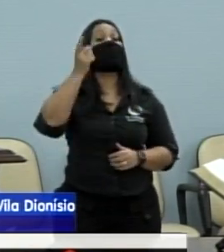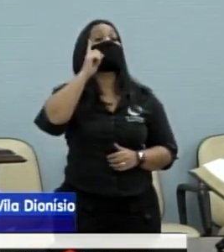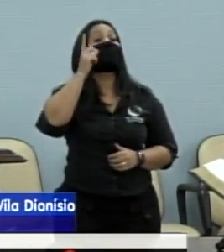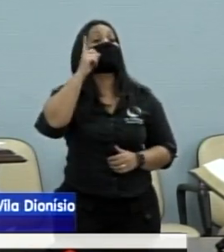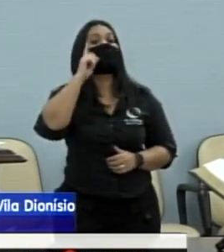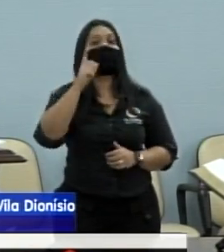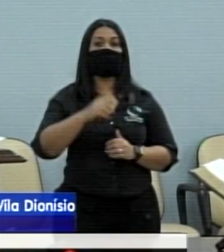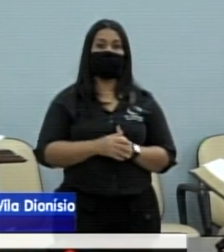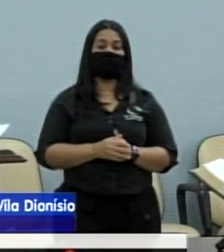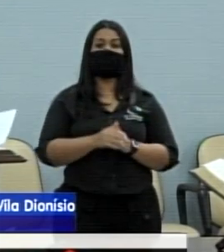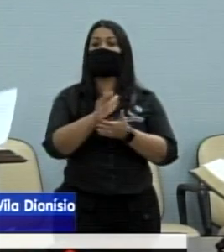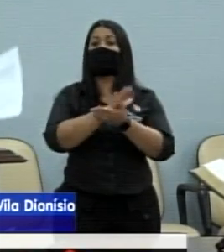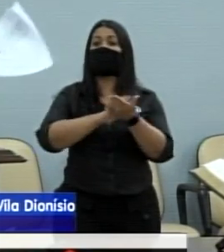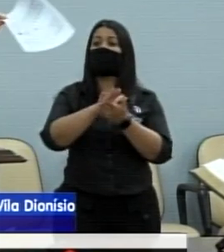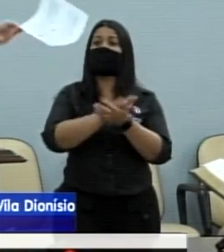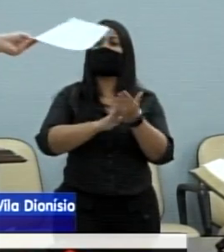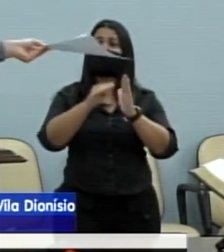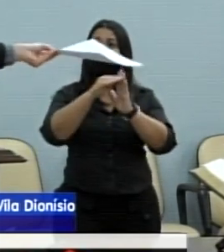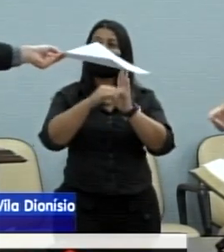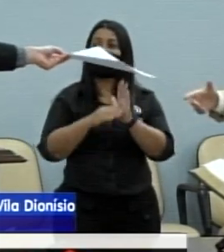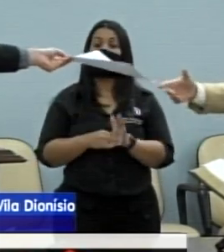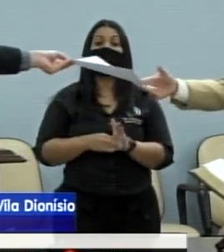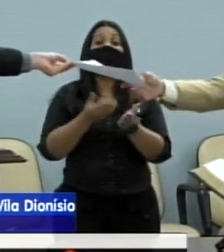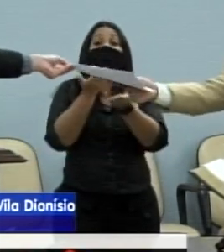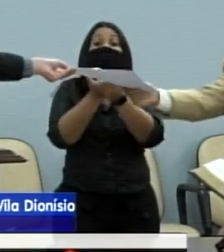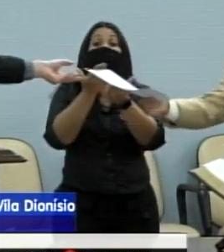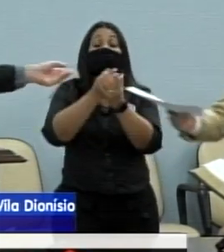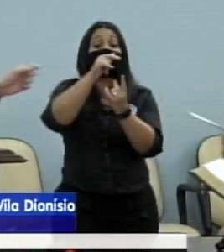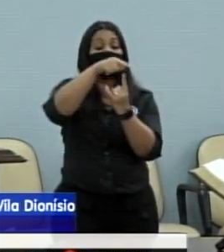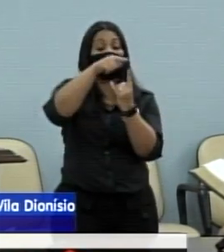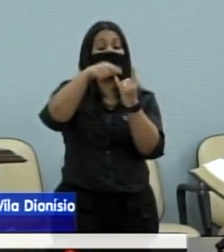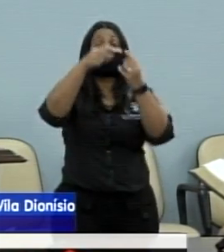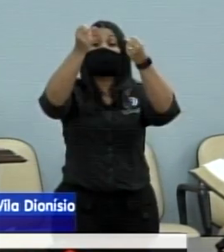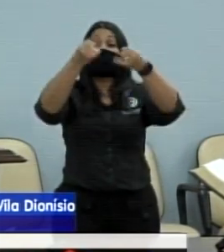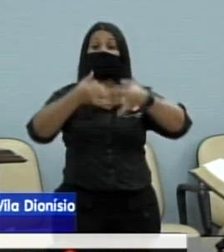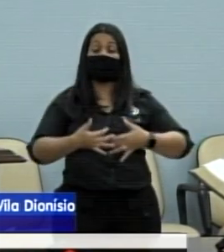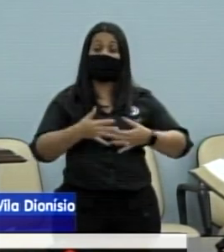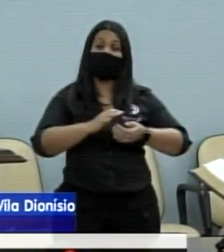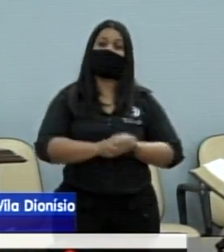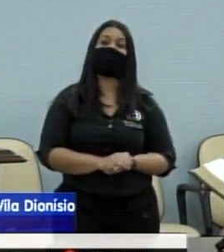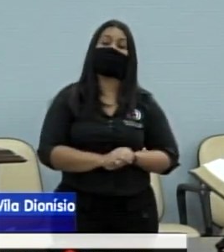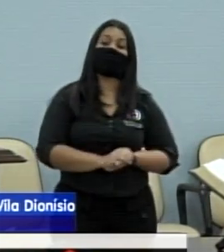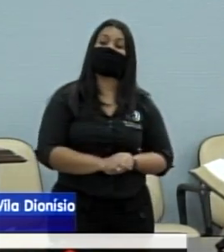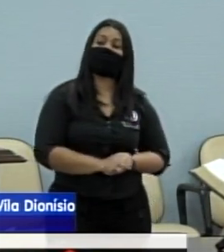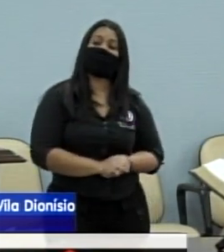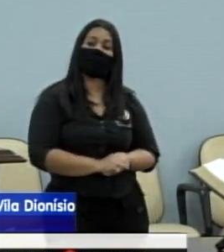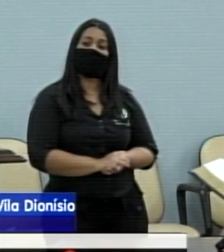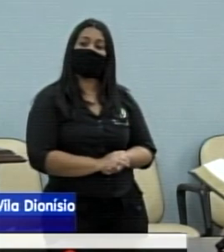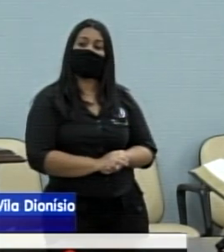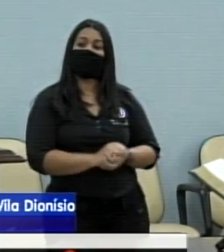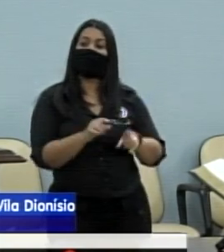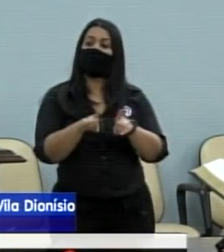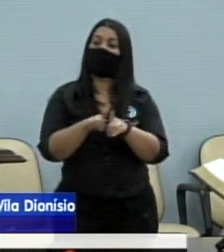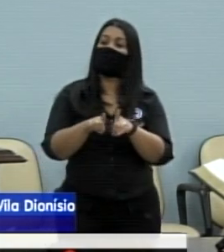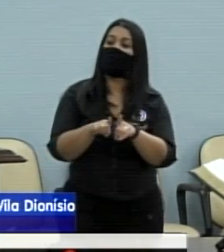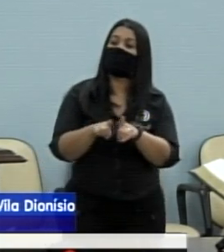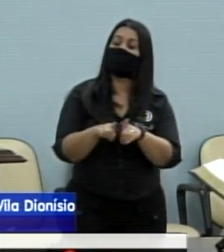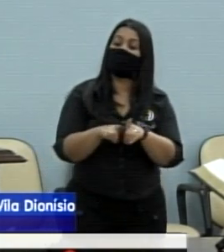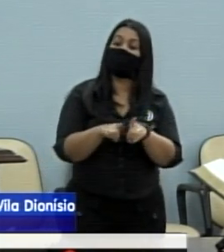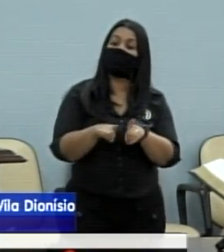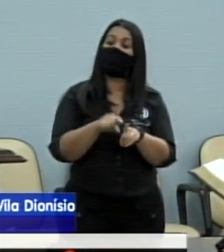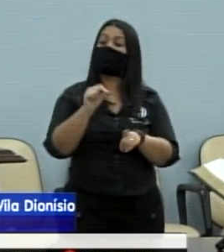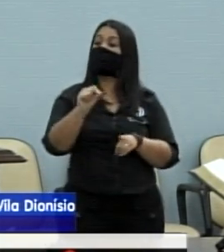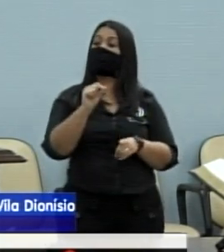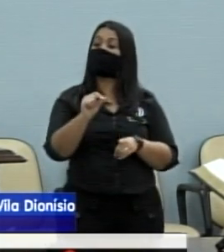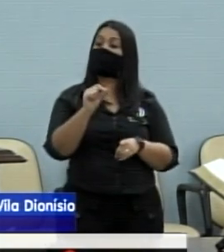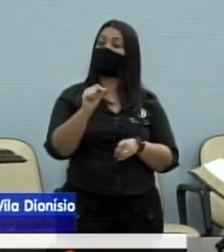lotado aquilo, nenhuma medida? Vou deixar um estudo da Fiocruz aqui dizendo a respeito disso, tá? E assim, eu acho de um